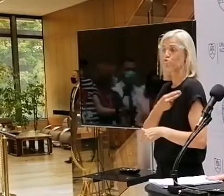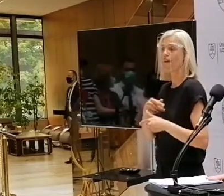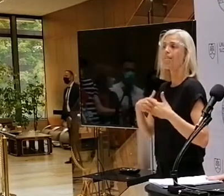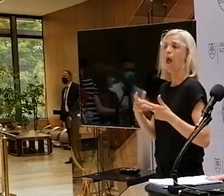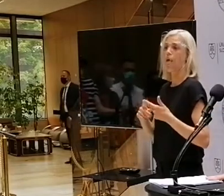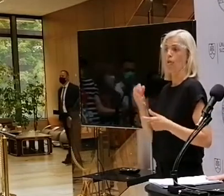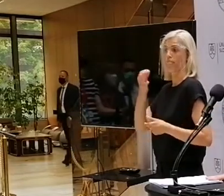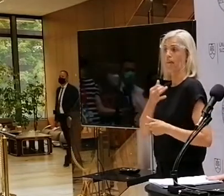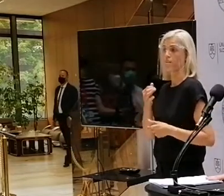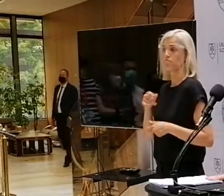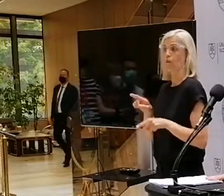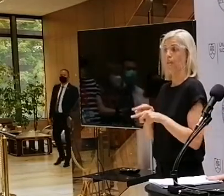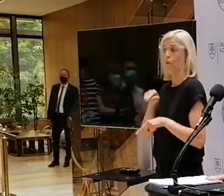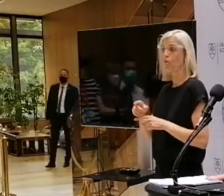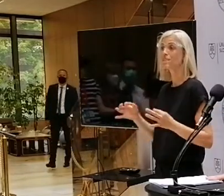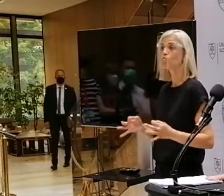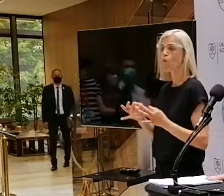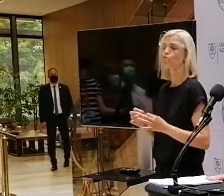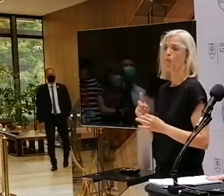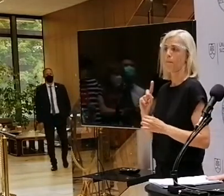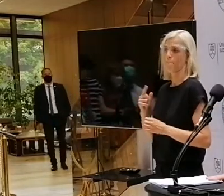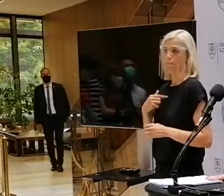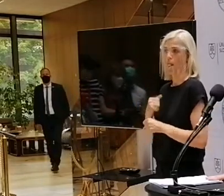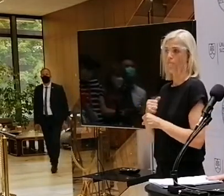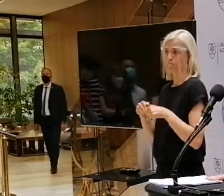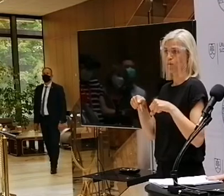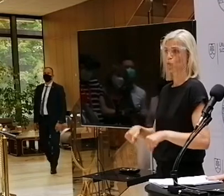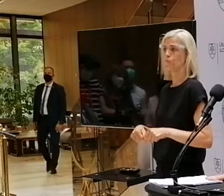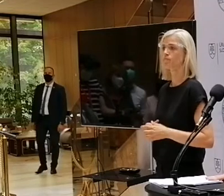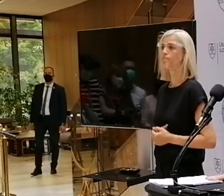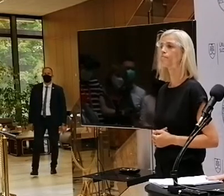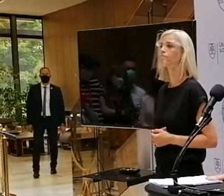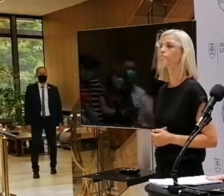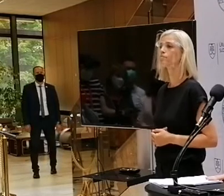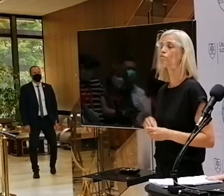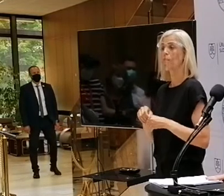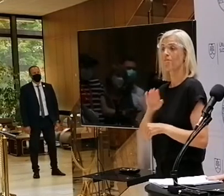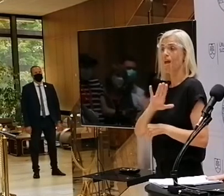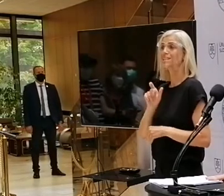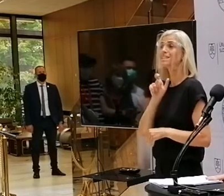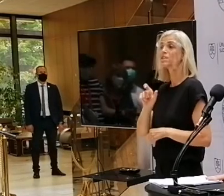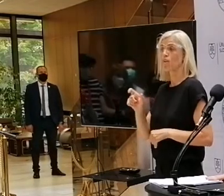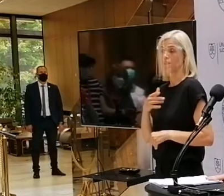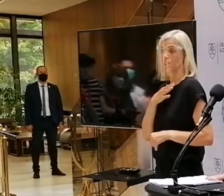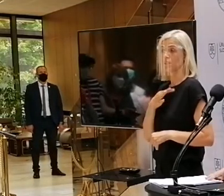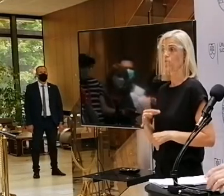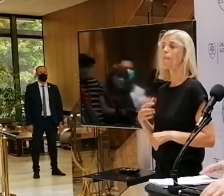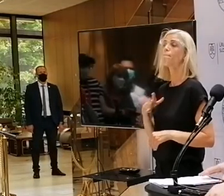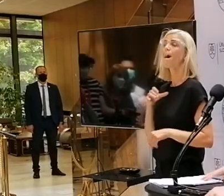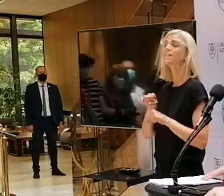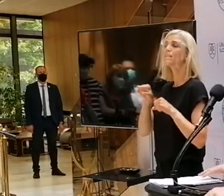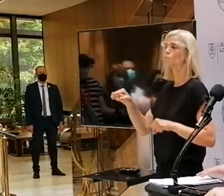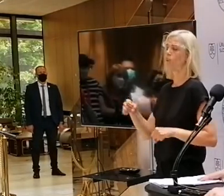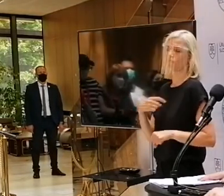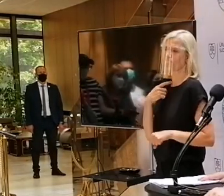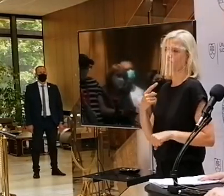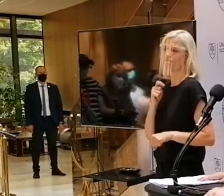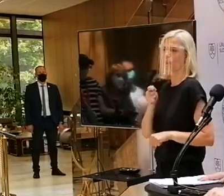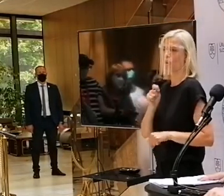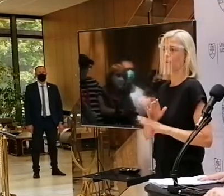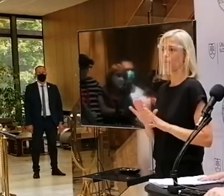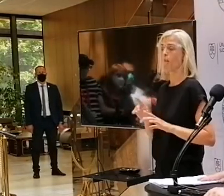Toto treba takýmto spôsobom dosiahnuť. Čiže s tými slovami súhlasíte? Nevyjadrujem sa k slovám pána Sulíka, hovorím vám náš postoj